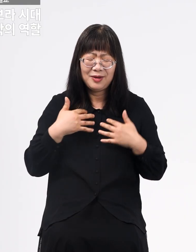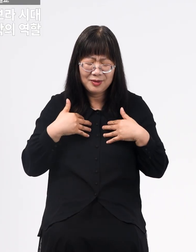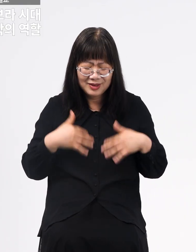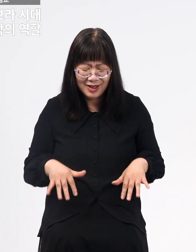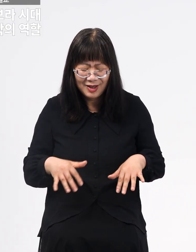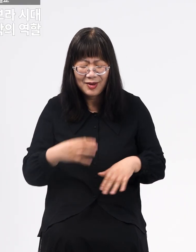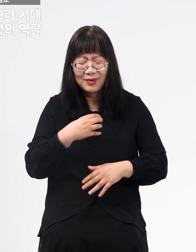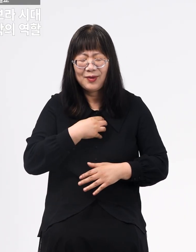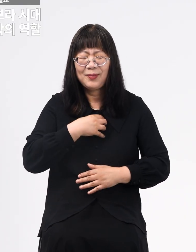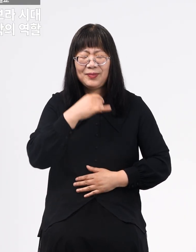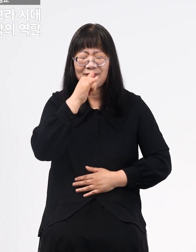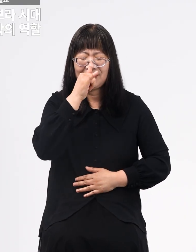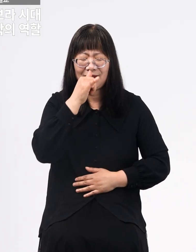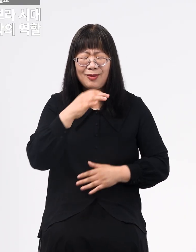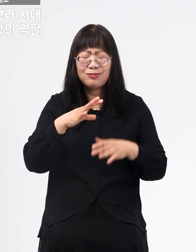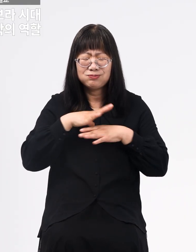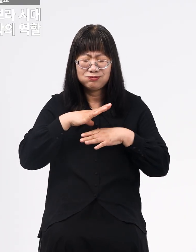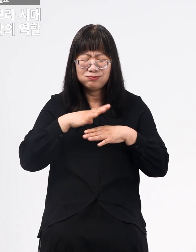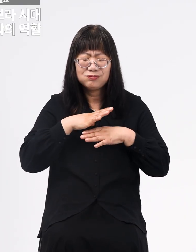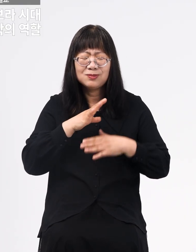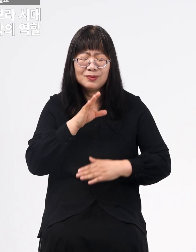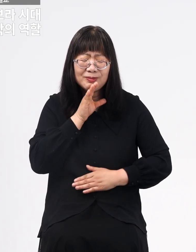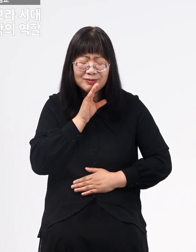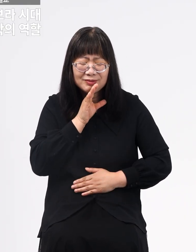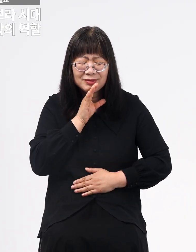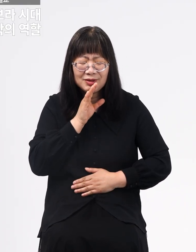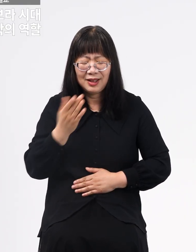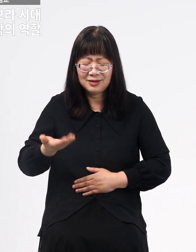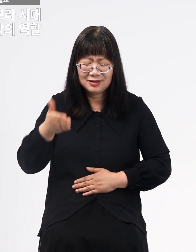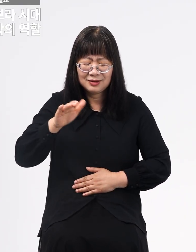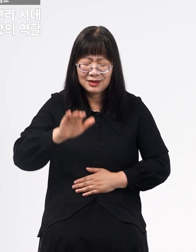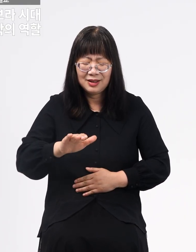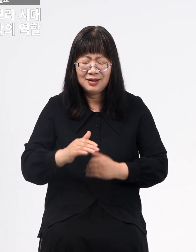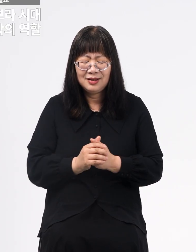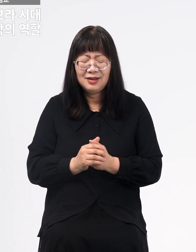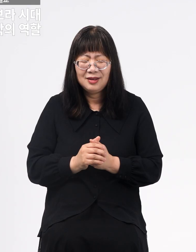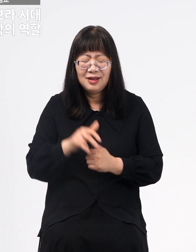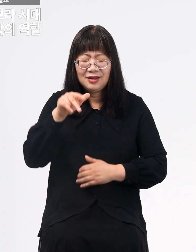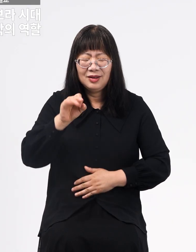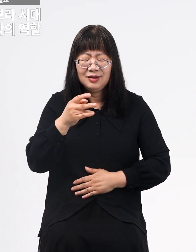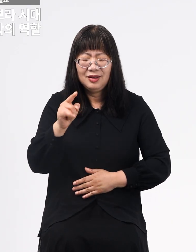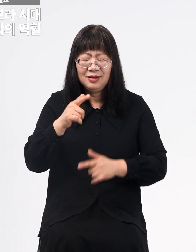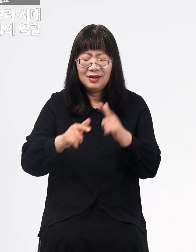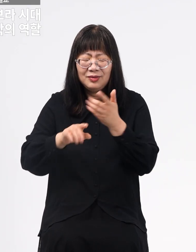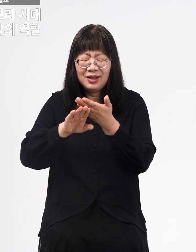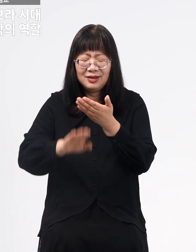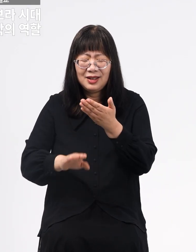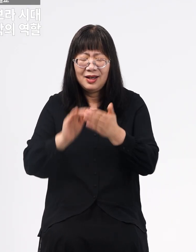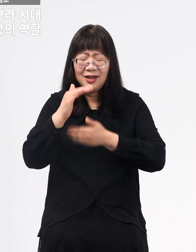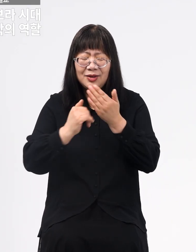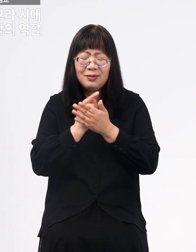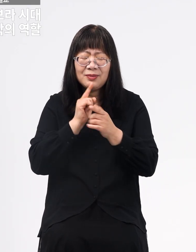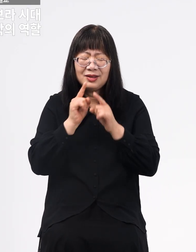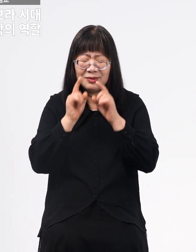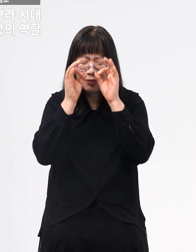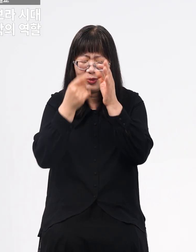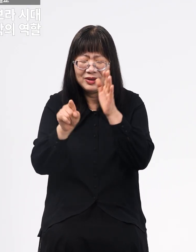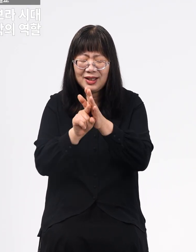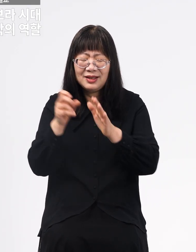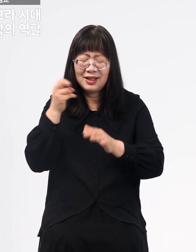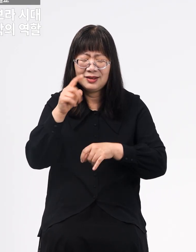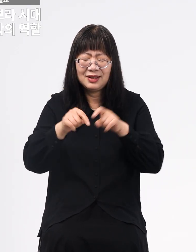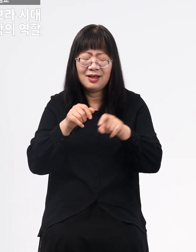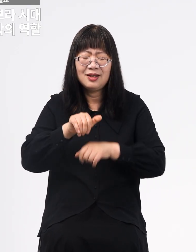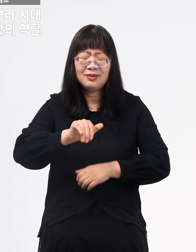납니다. 무섭습니다. 그러나 종려나무 아래 말씀을 들으러 다시